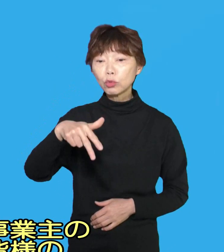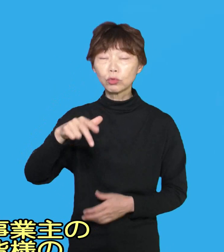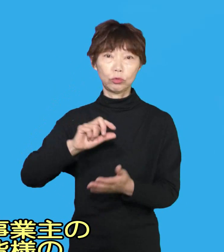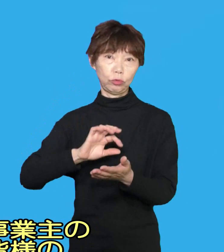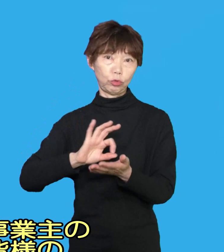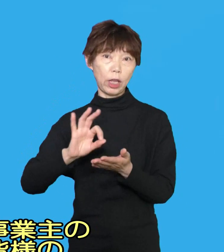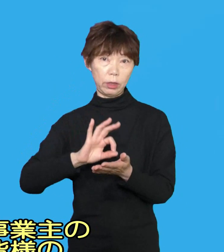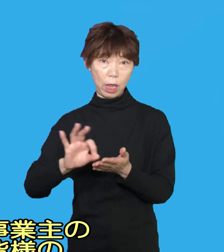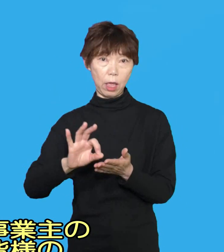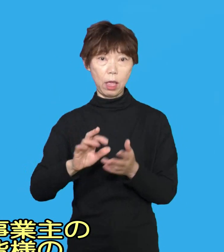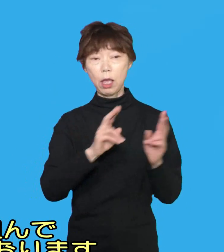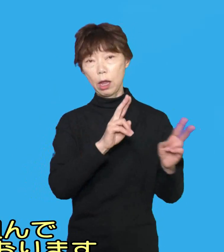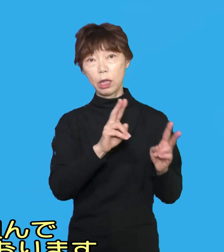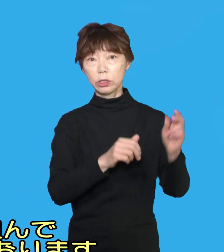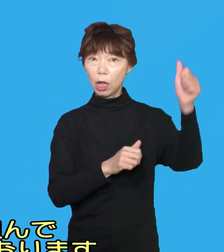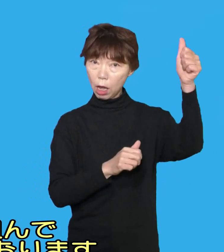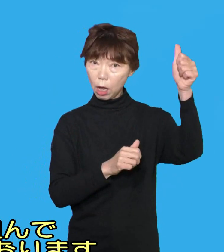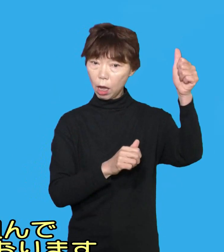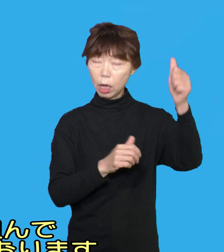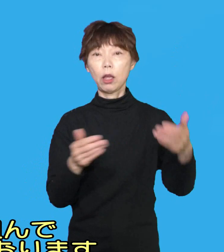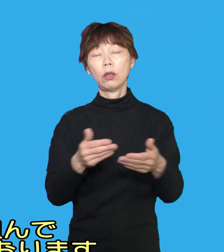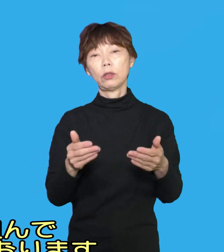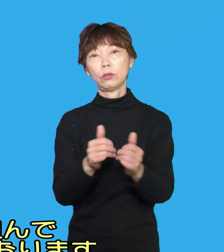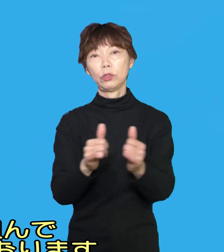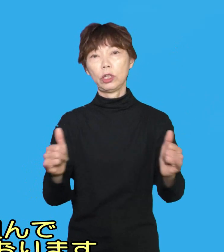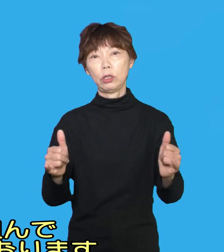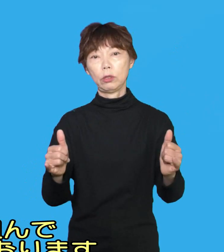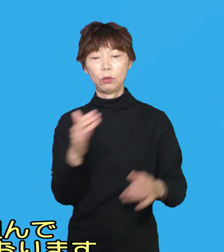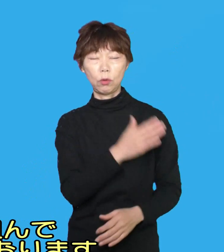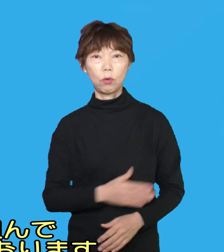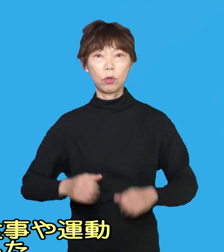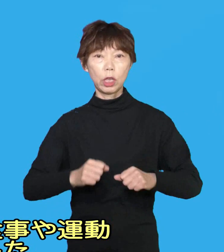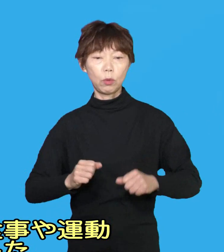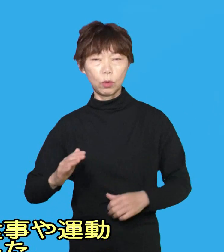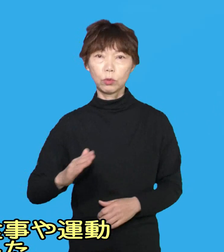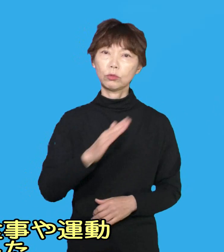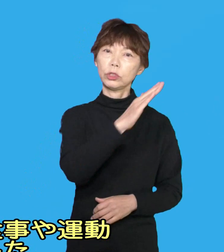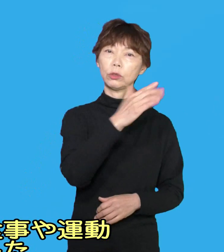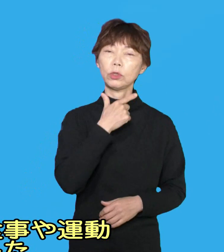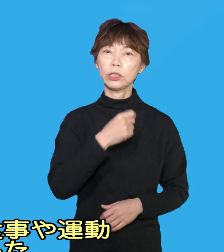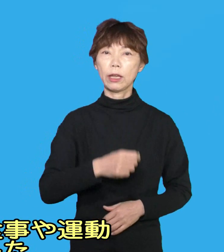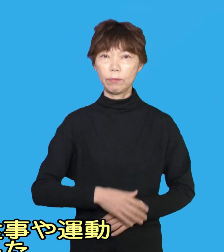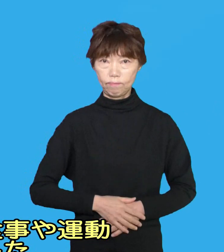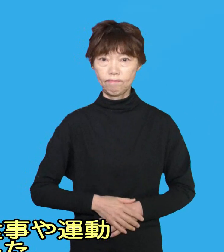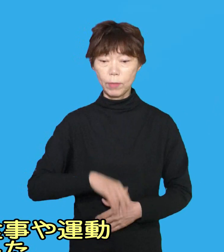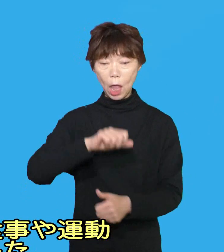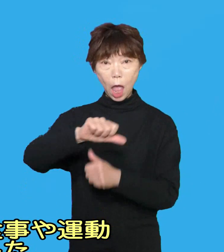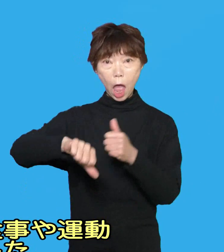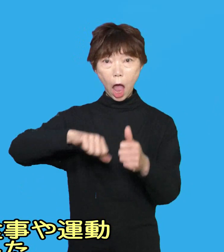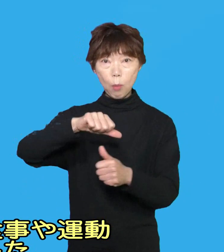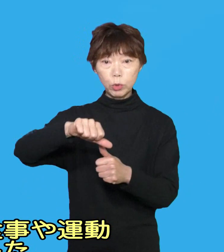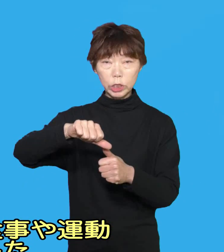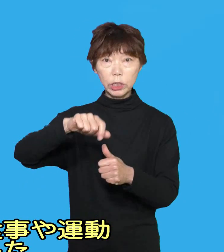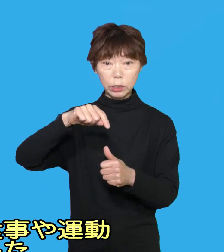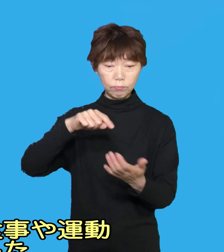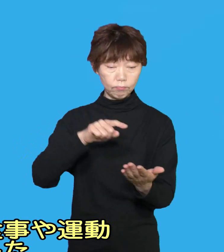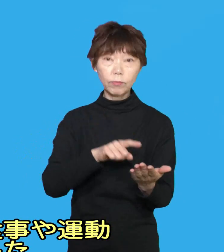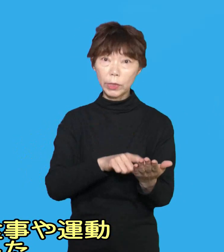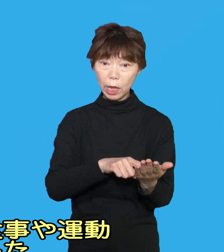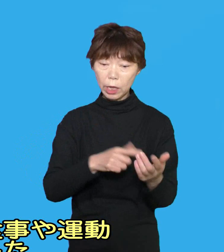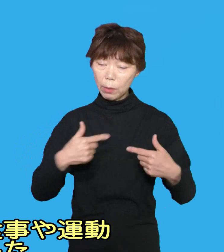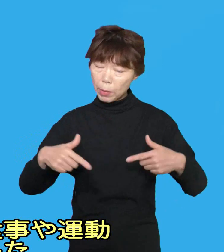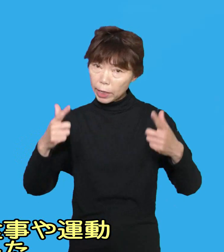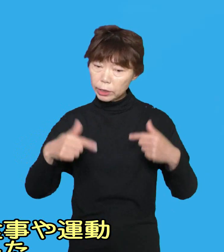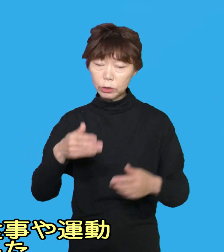ん、事業主の皆さん、従業員の皆様の健康増進に取り組んでいきたいと考えております。アプリ内で毎日の食事や運